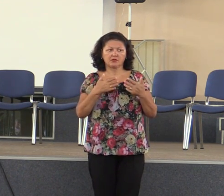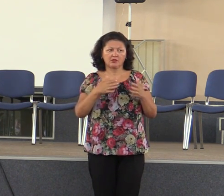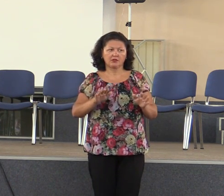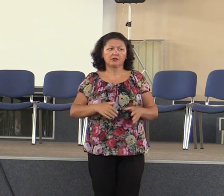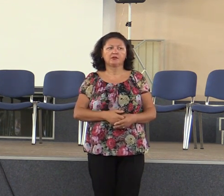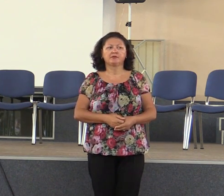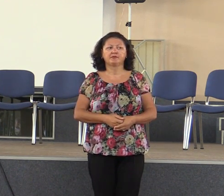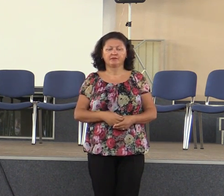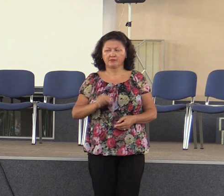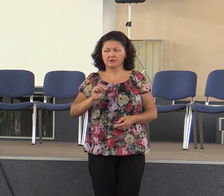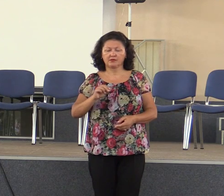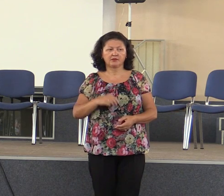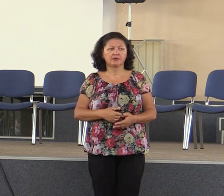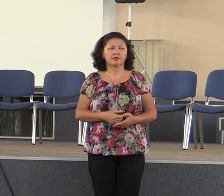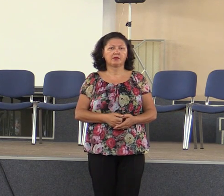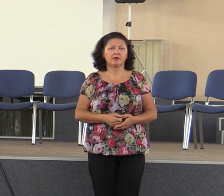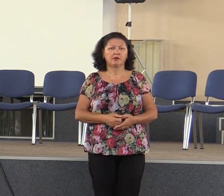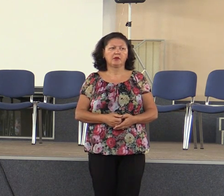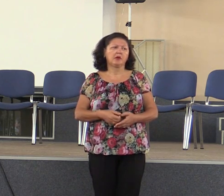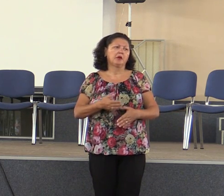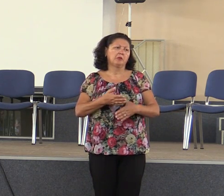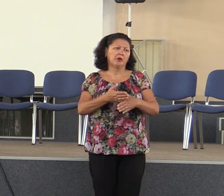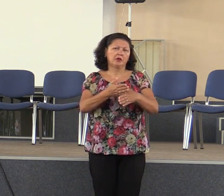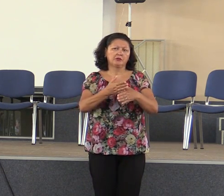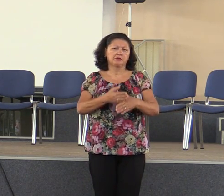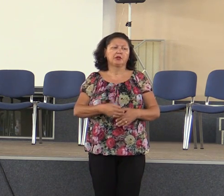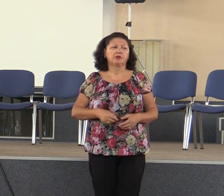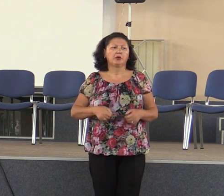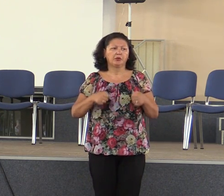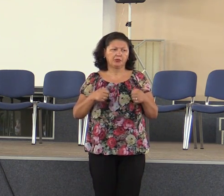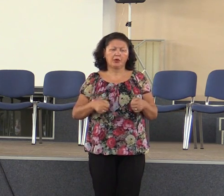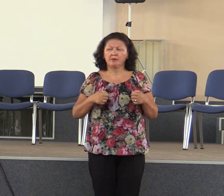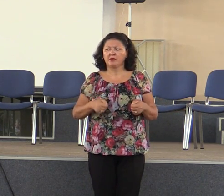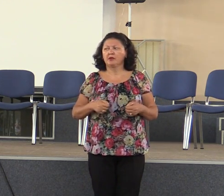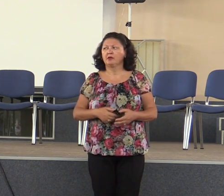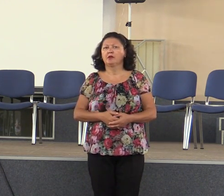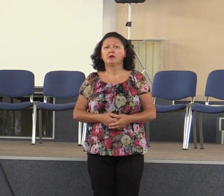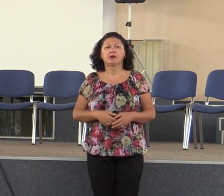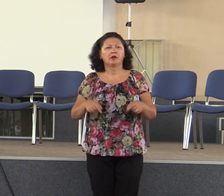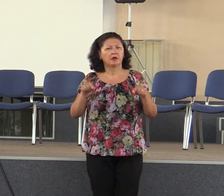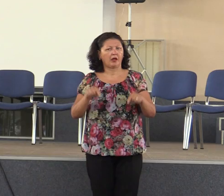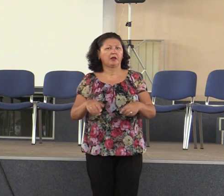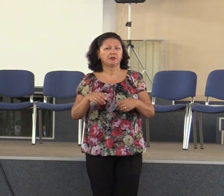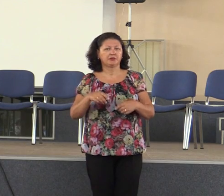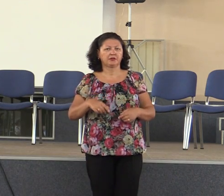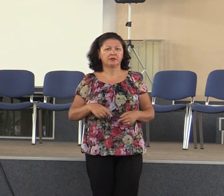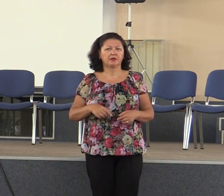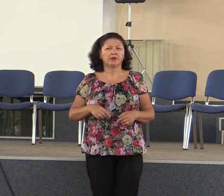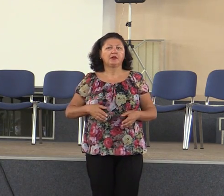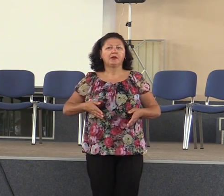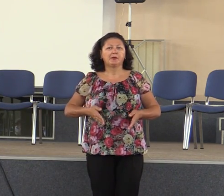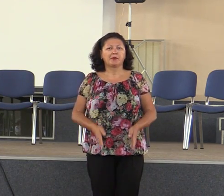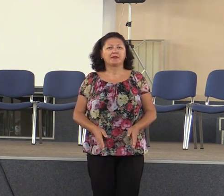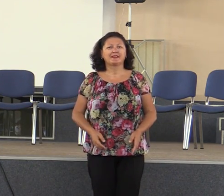la o tipografie. M-a ajutat o doamnă care vine și a dus. Doamna Jenny Iesa, la ceea de o voare